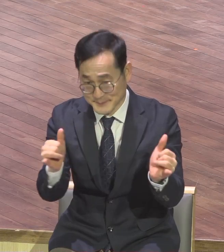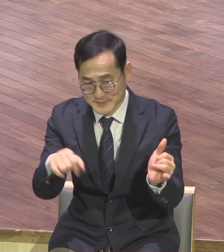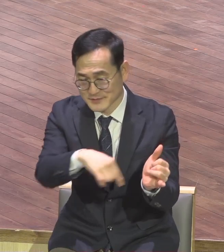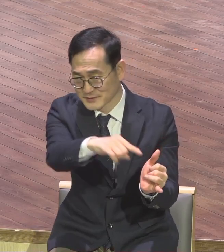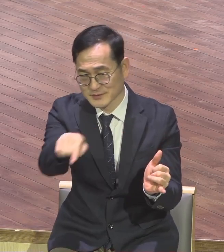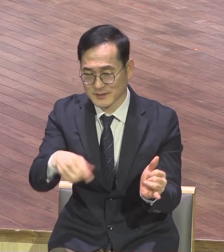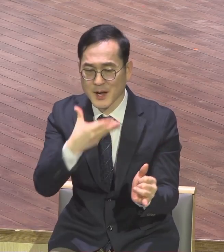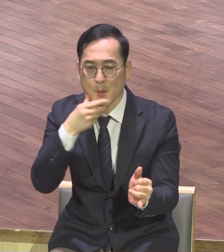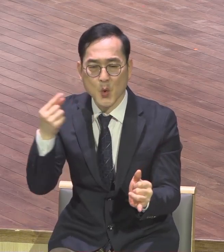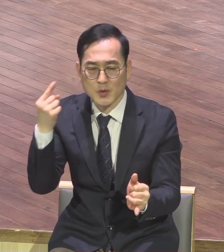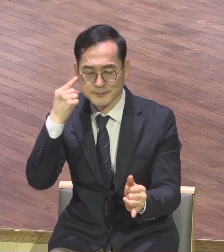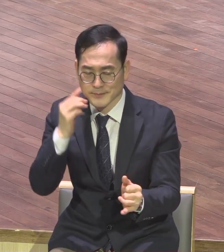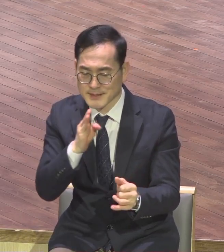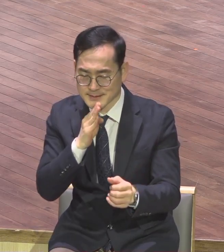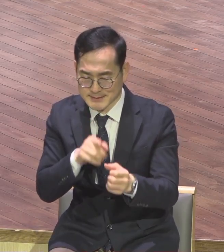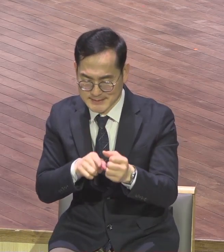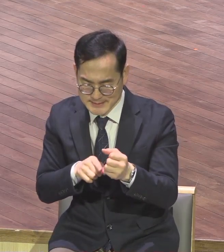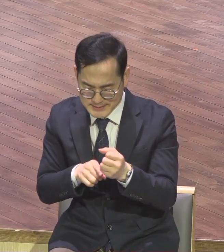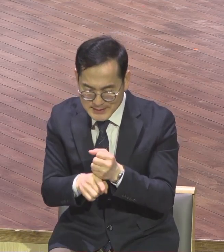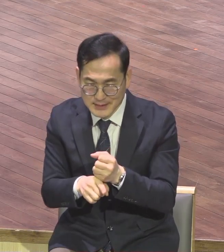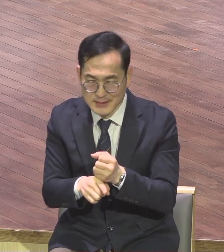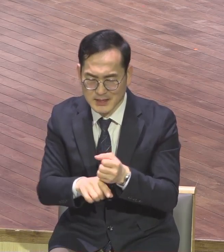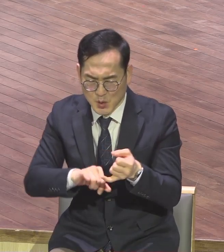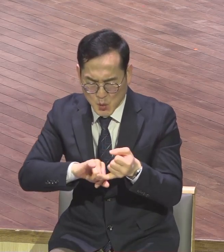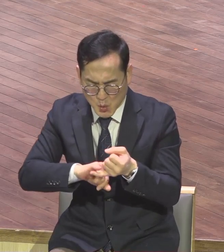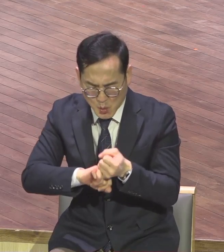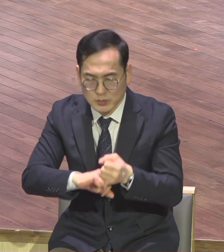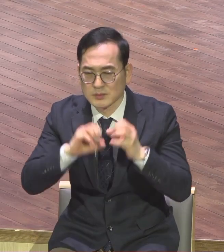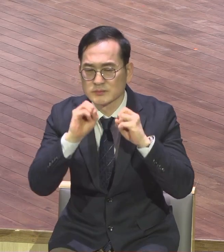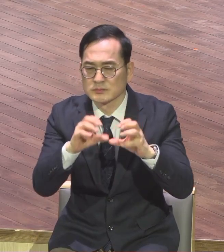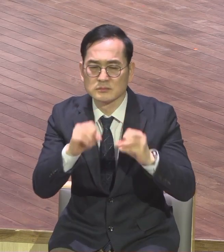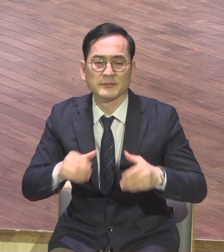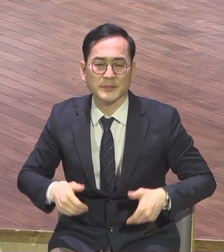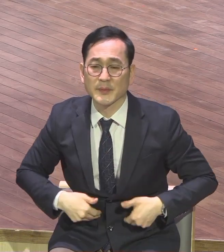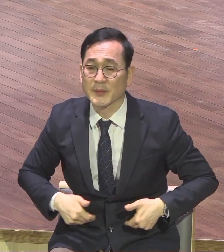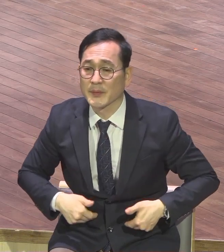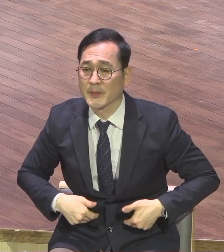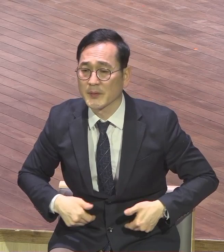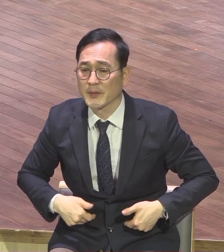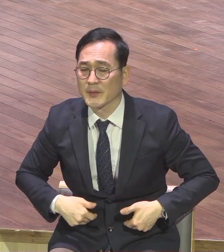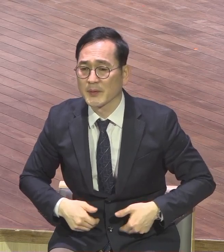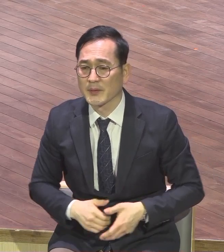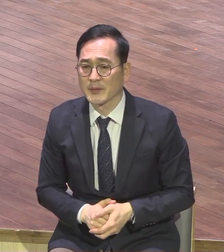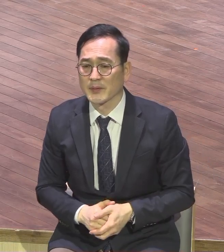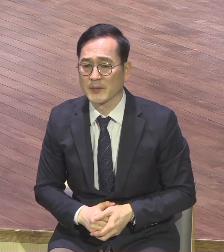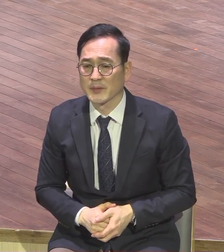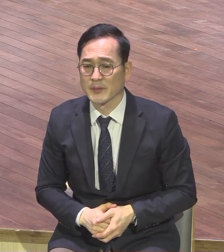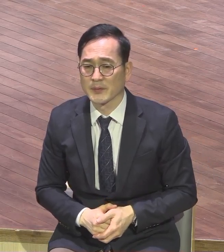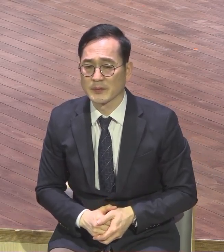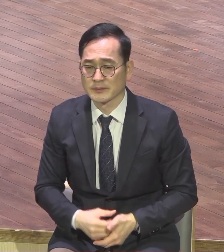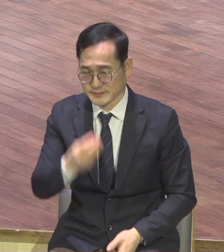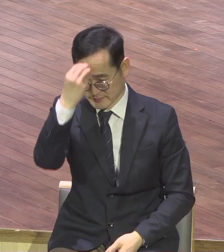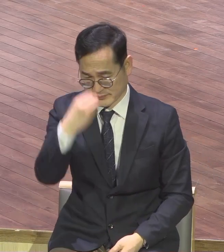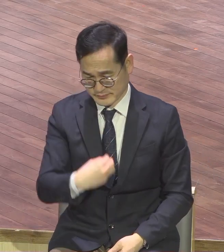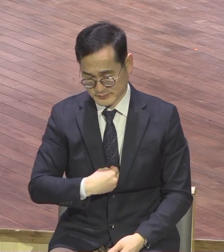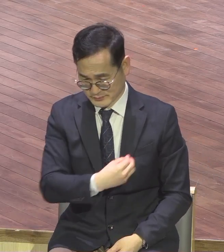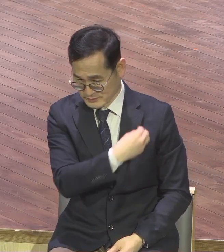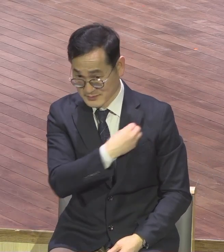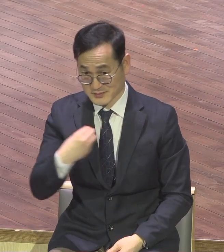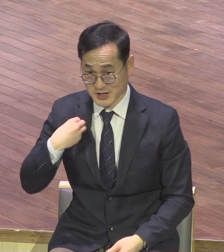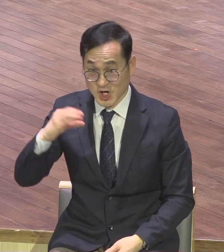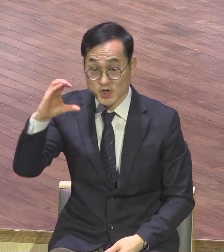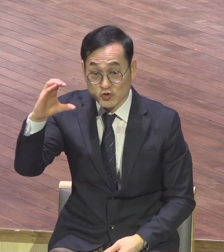진리가 절대적으로 필요한 현장이에요. 정말 필요한 현장이에요. 천주교가